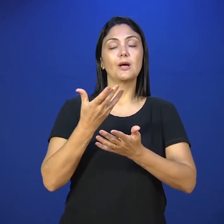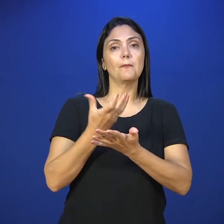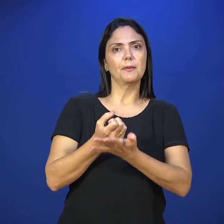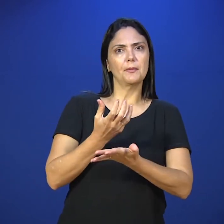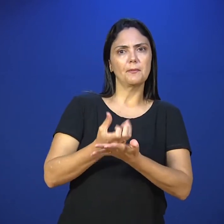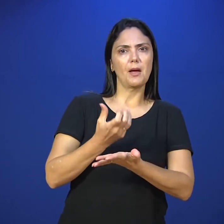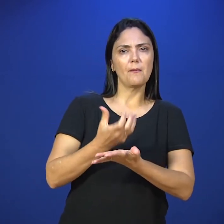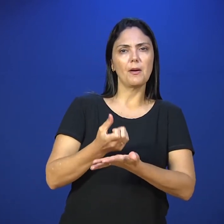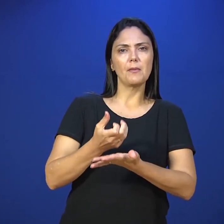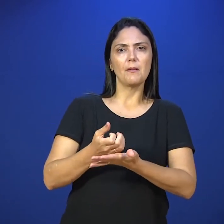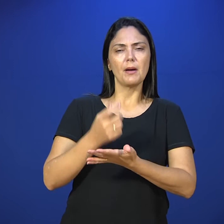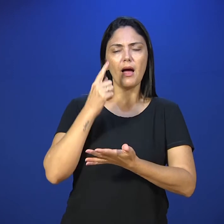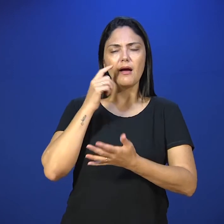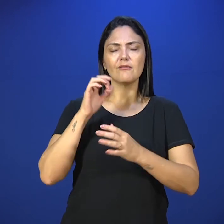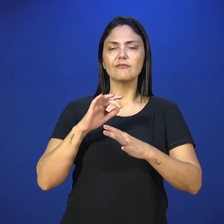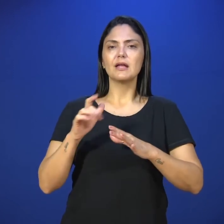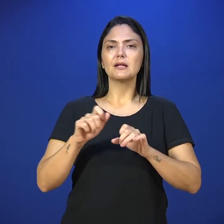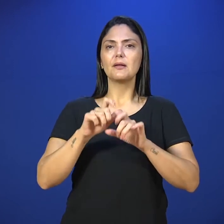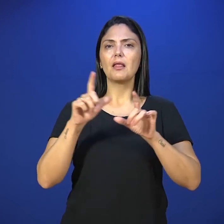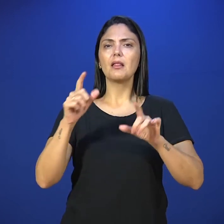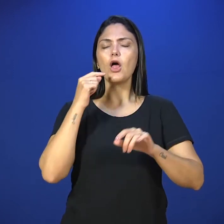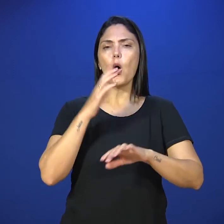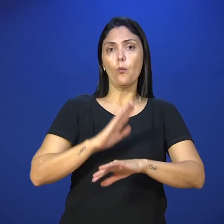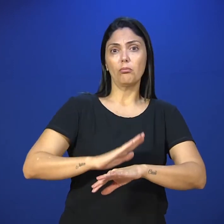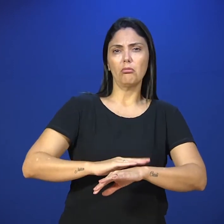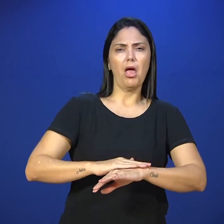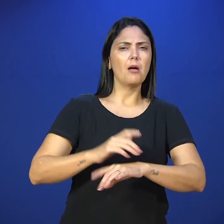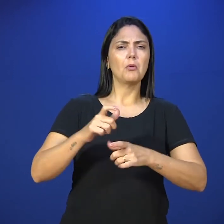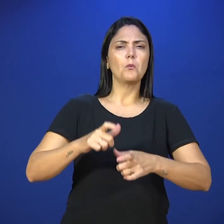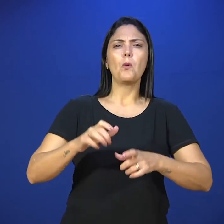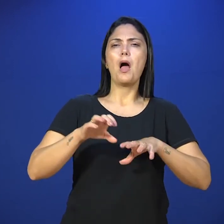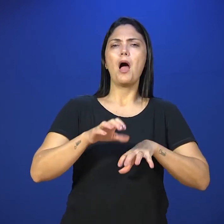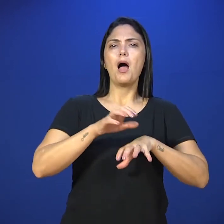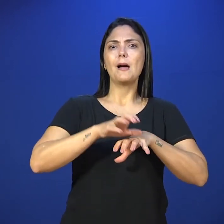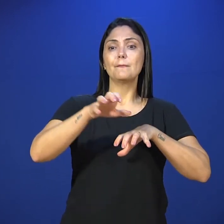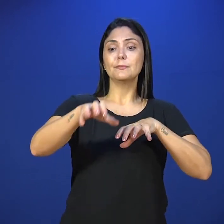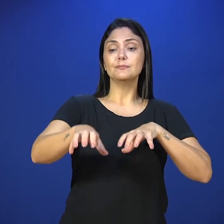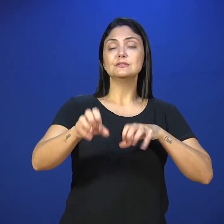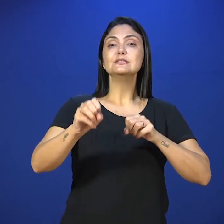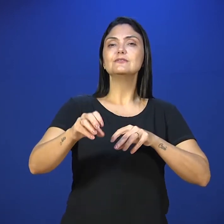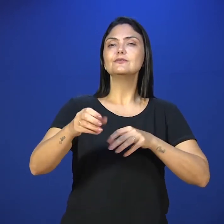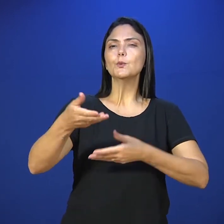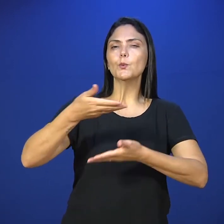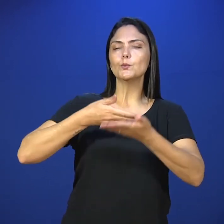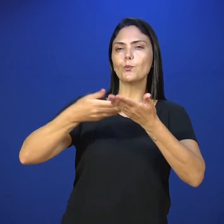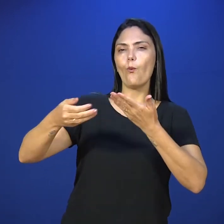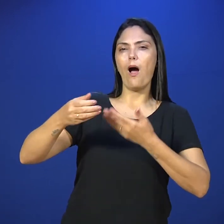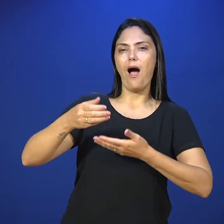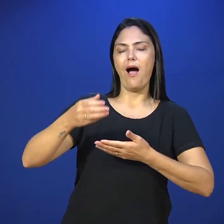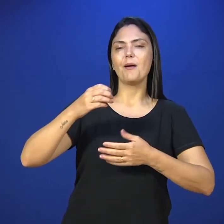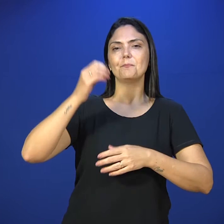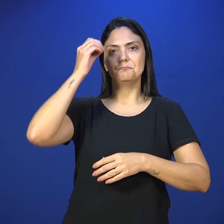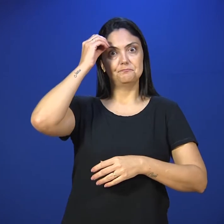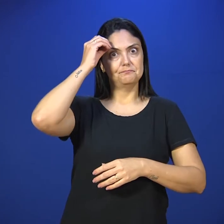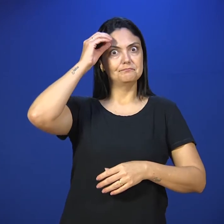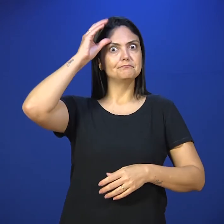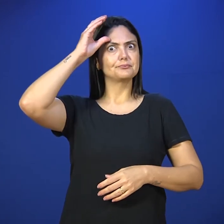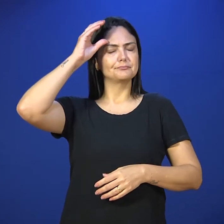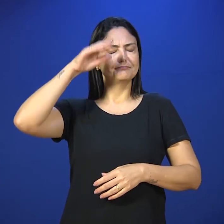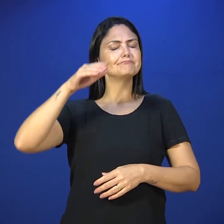aplicativos de controle de acesso e tempo nos ambientes virtuais de aprendizagem do Unifoa, bem como